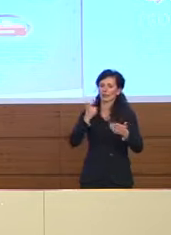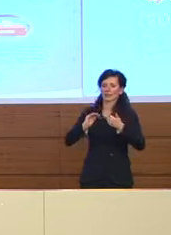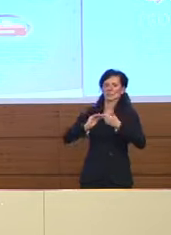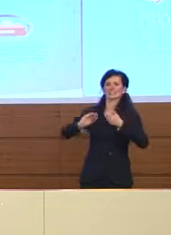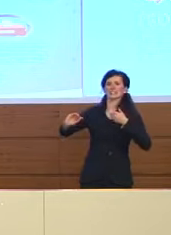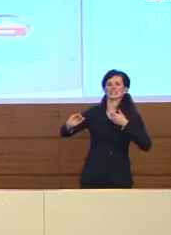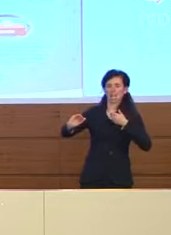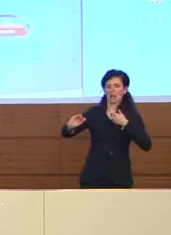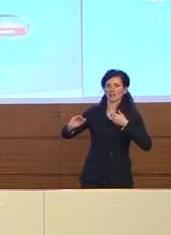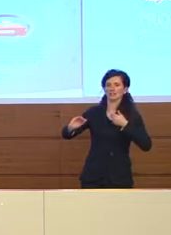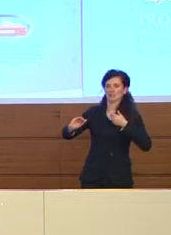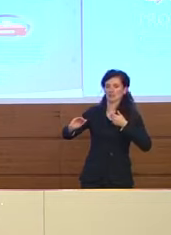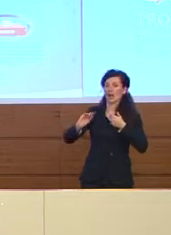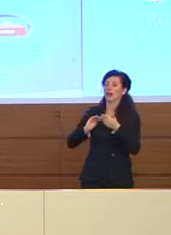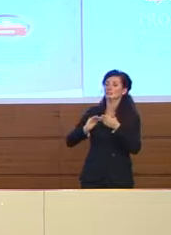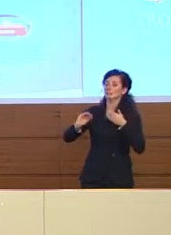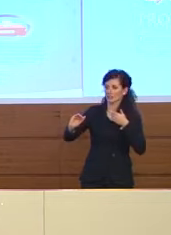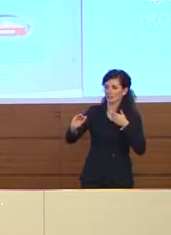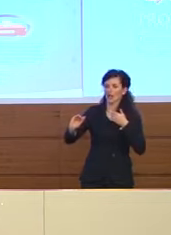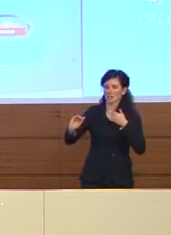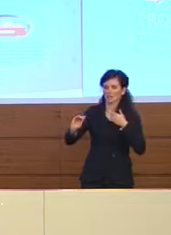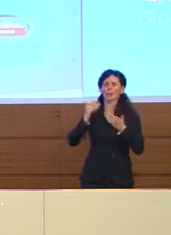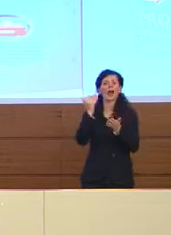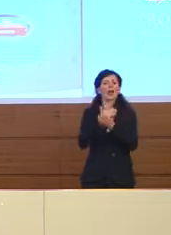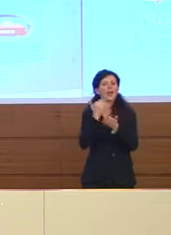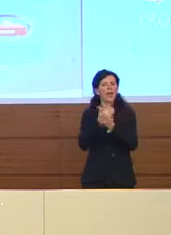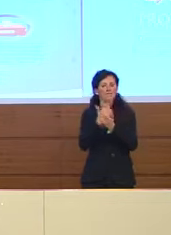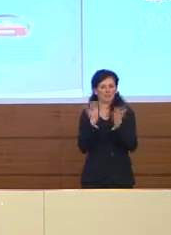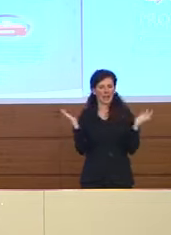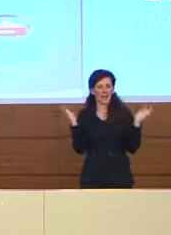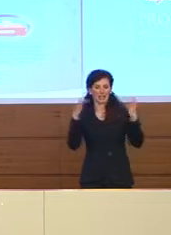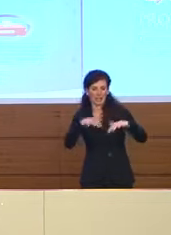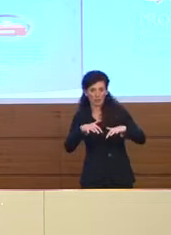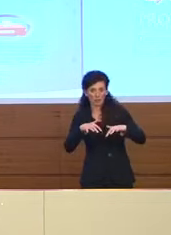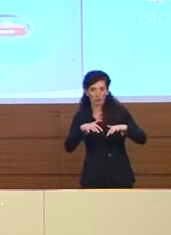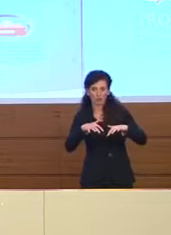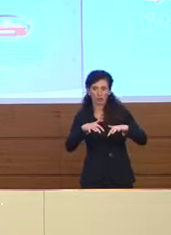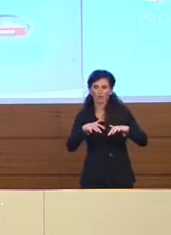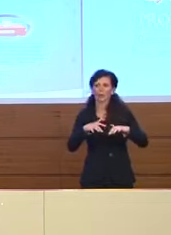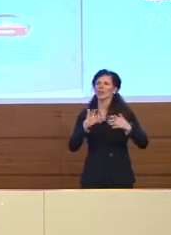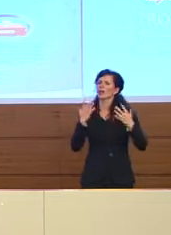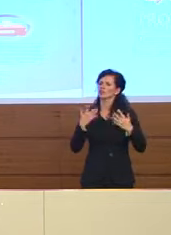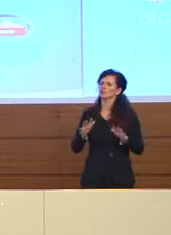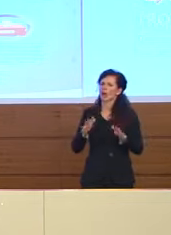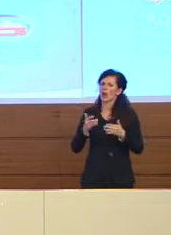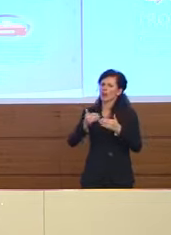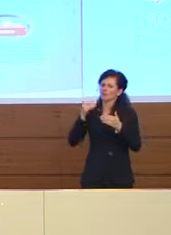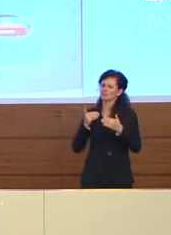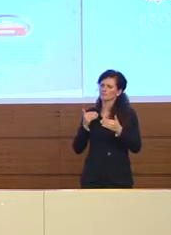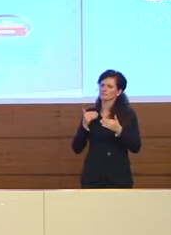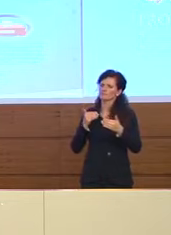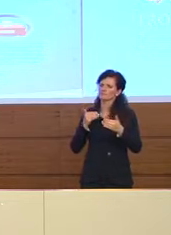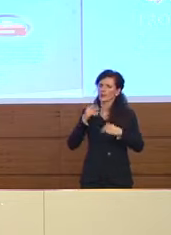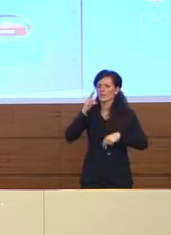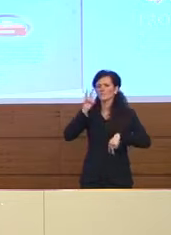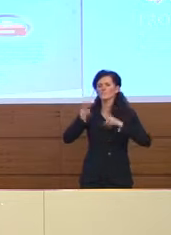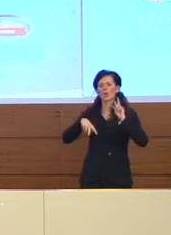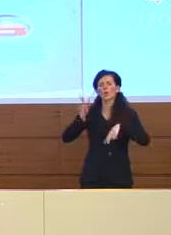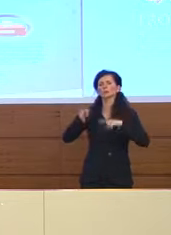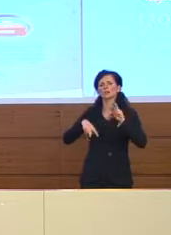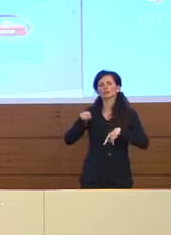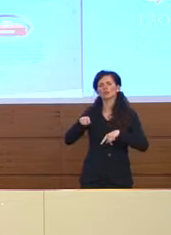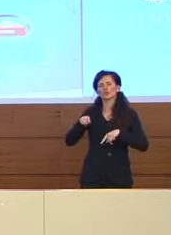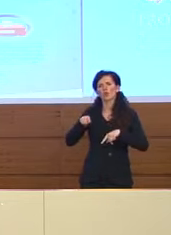fisico di evitare alle aggregazioni sono state fatte anche delle valutazioni su quello che è